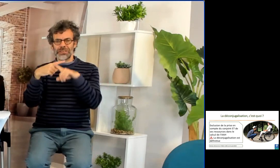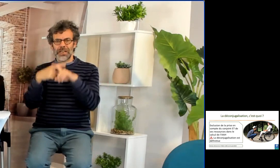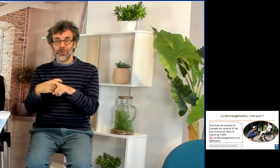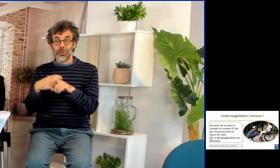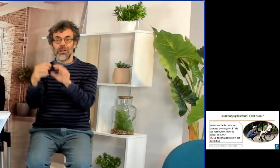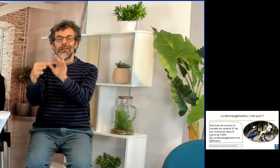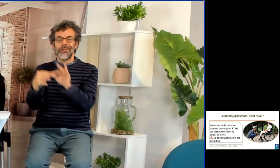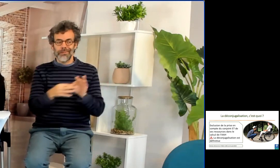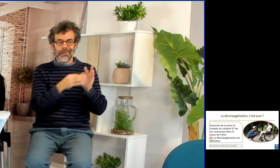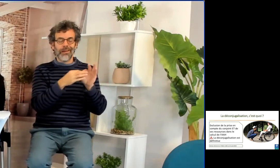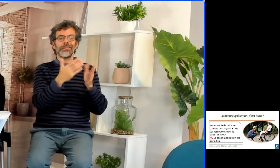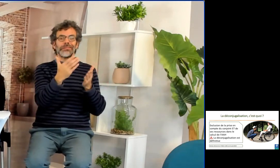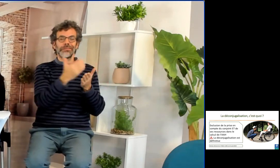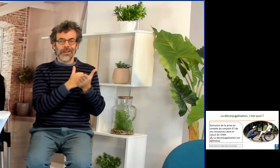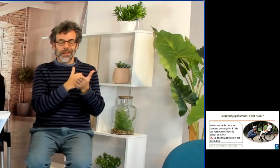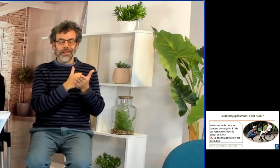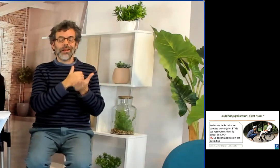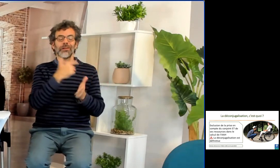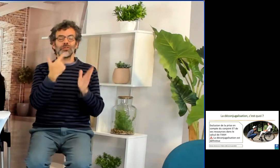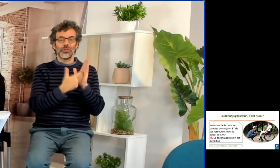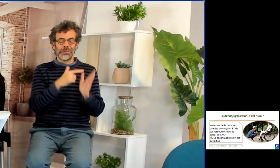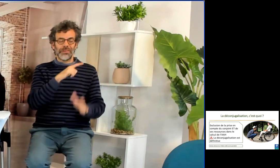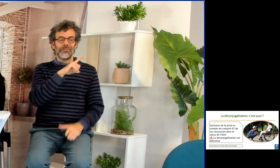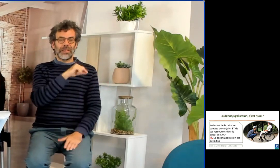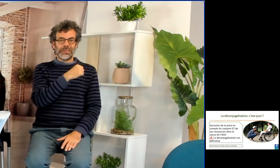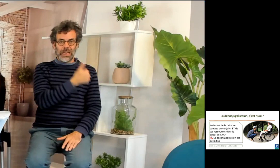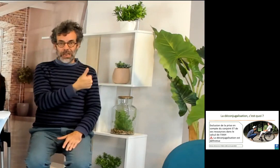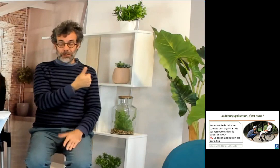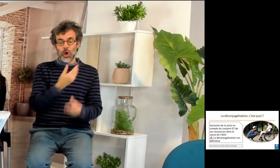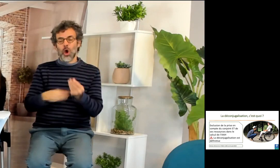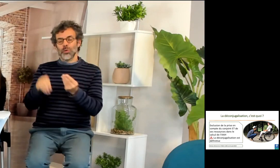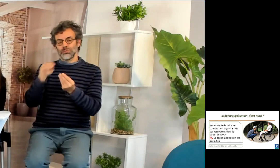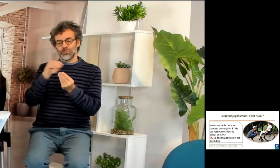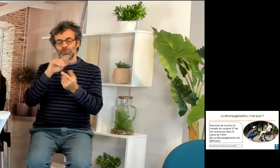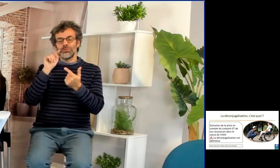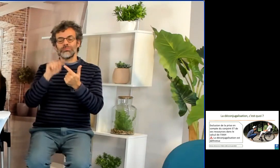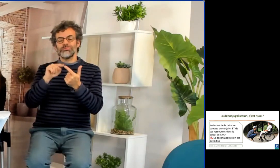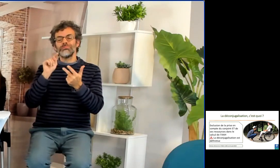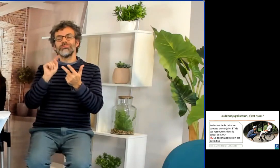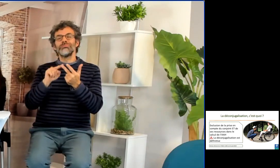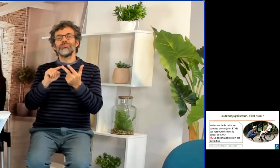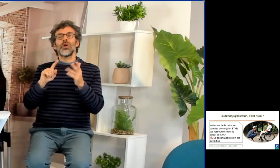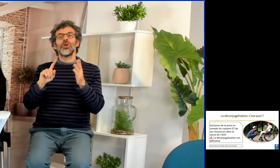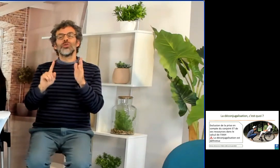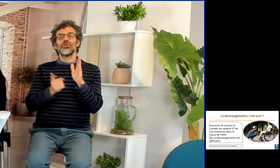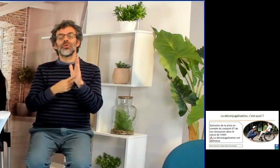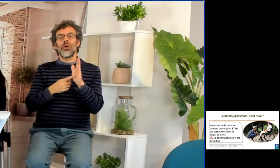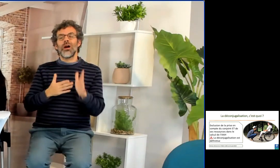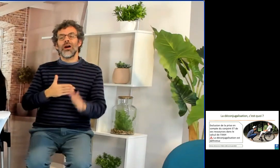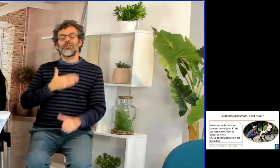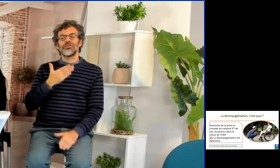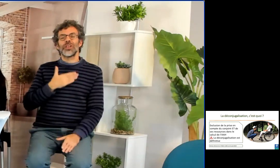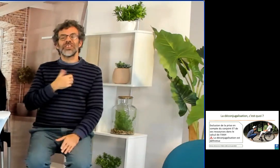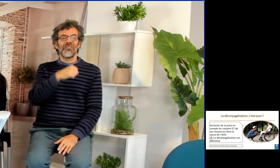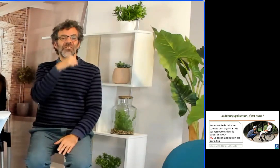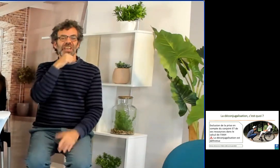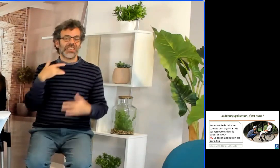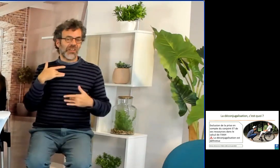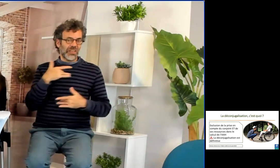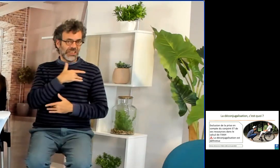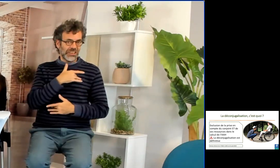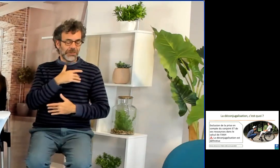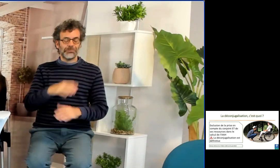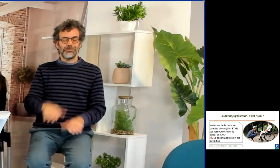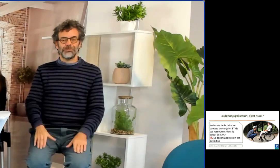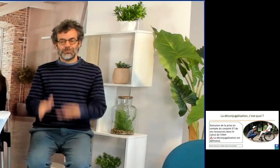AAH ainsi que ses avantages vieillesse et invalidité. En revanche, un allocataire qui est